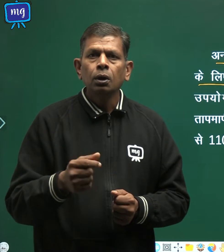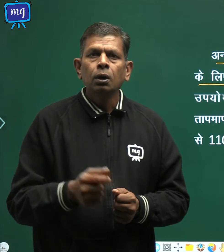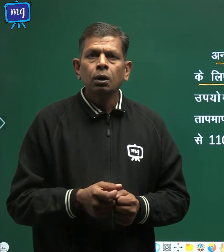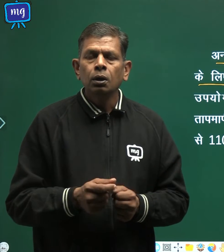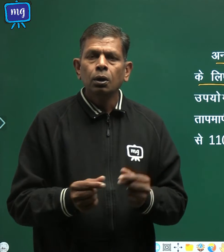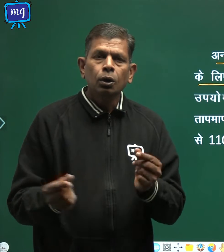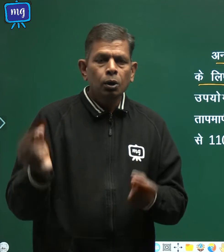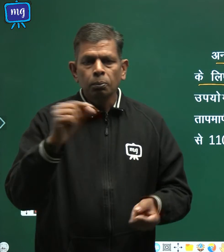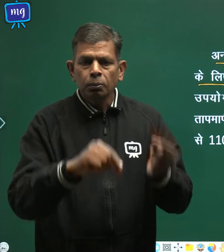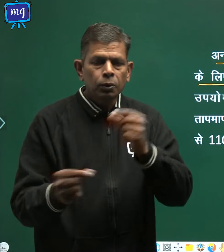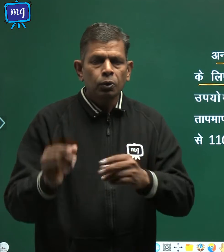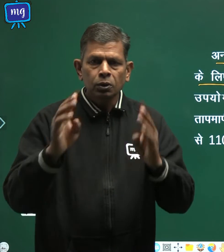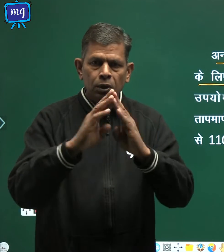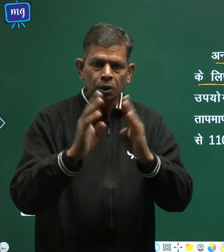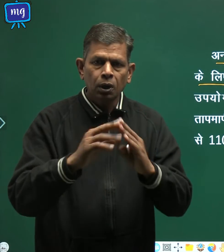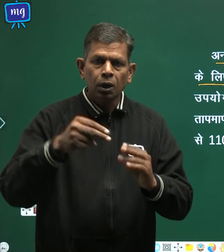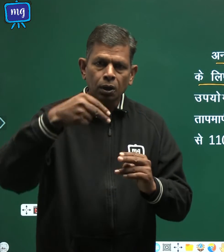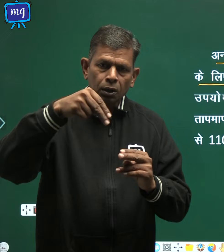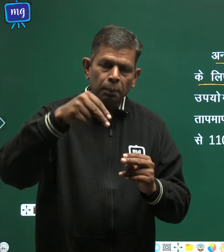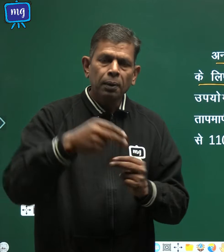प्रयोगशाला तापमापी का